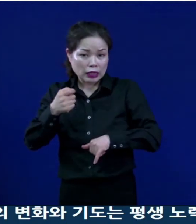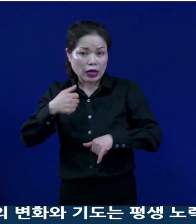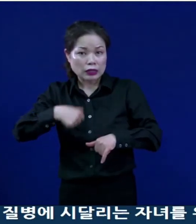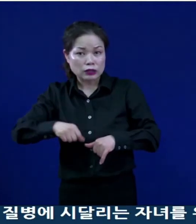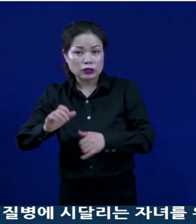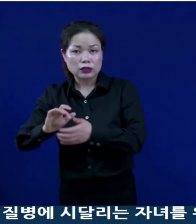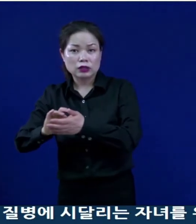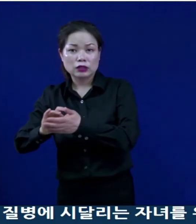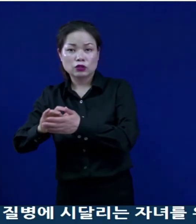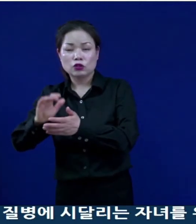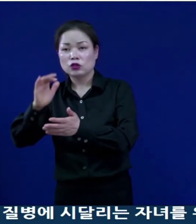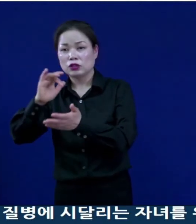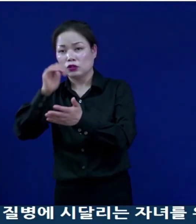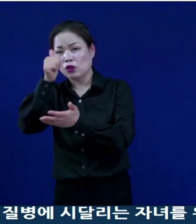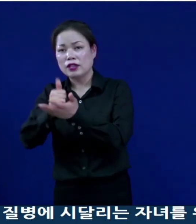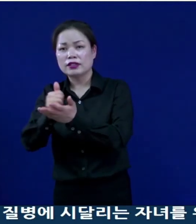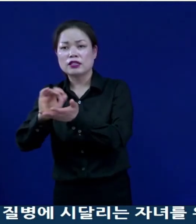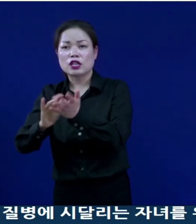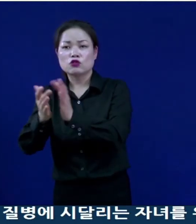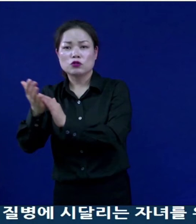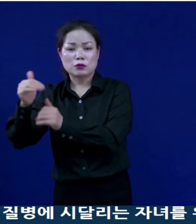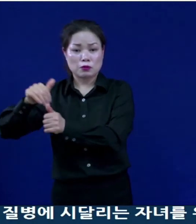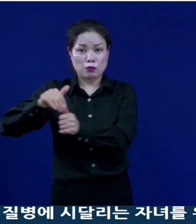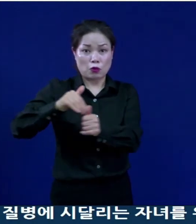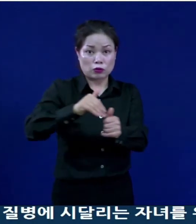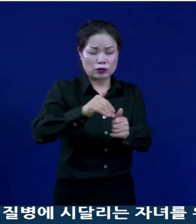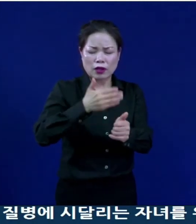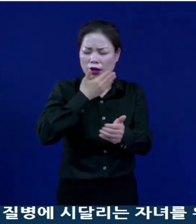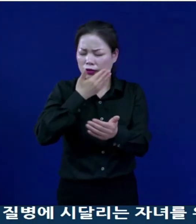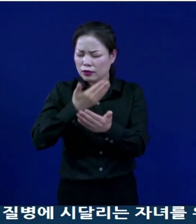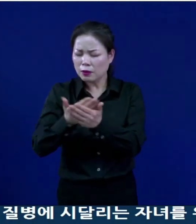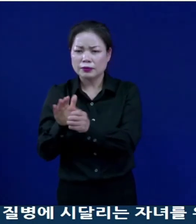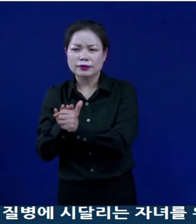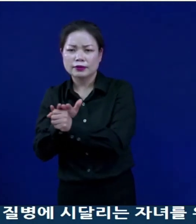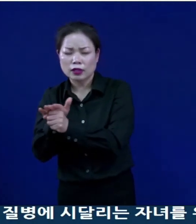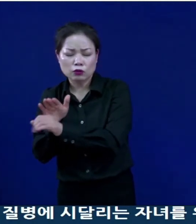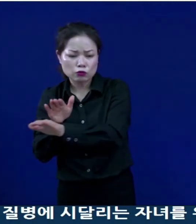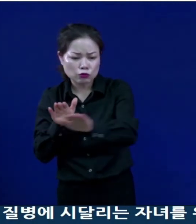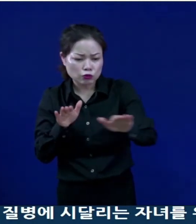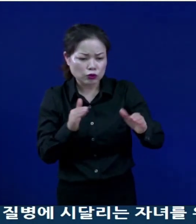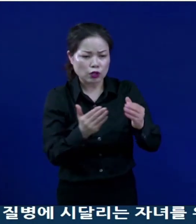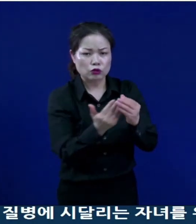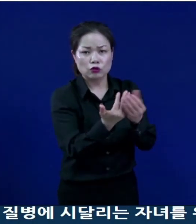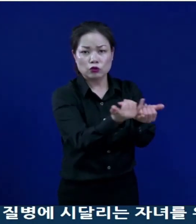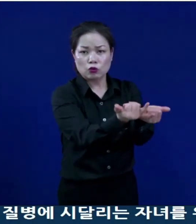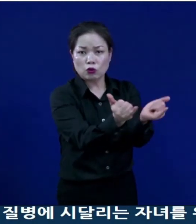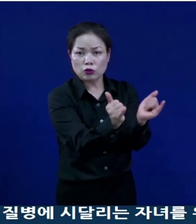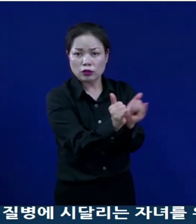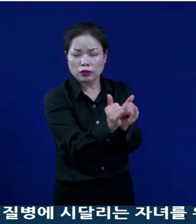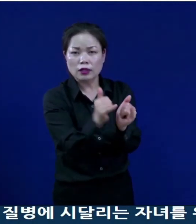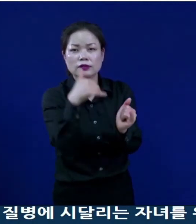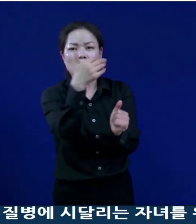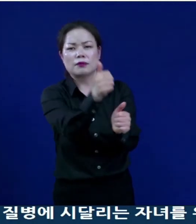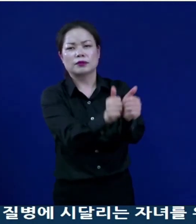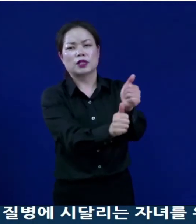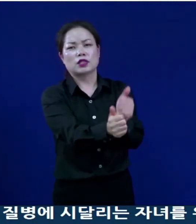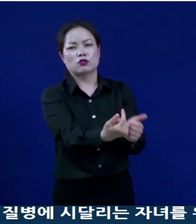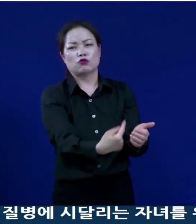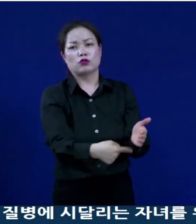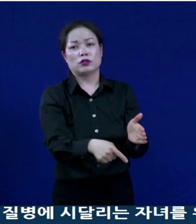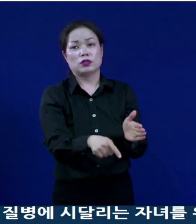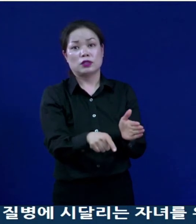죄인된 우리를 위해서 아낌없이 주신 하나님의 사랑으로 우리가 우리의 순 공동체를 위해서, 우리의 다음 세대를